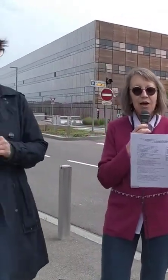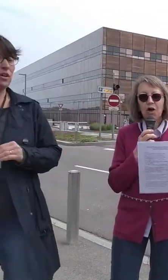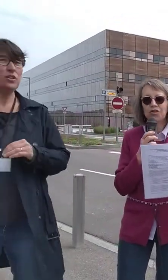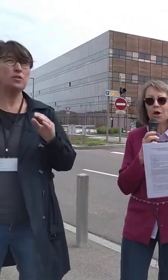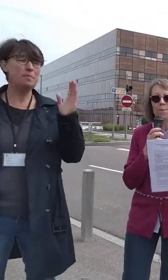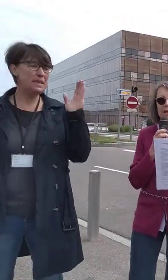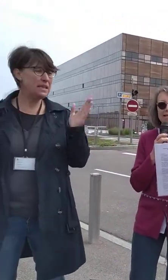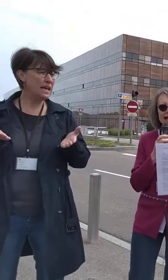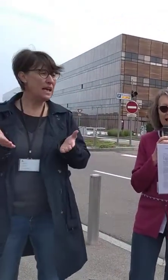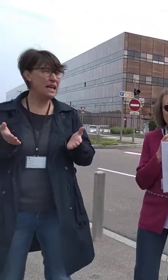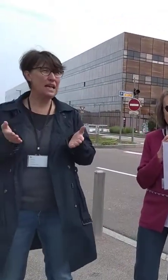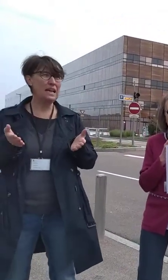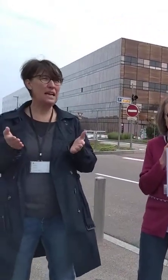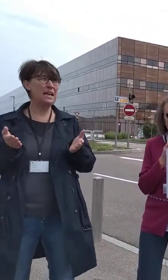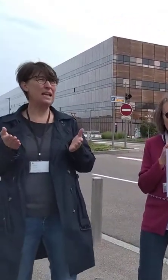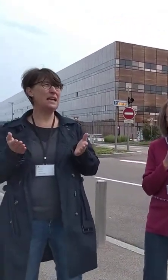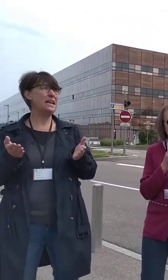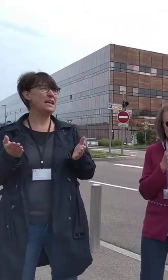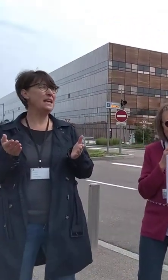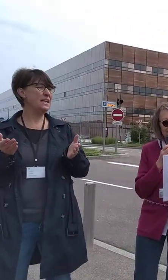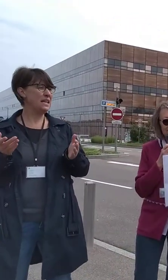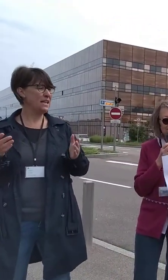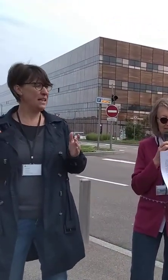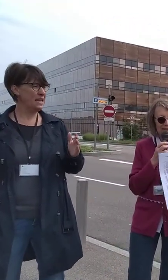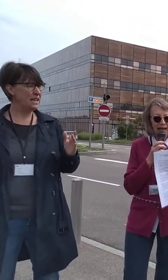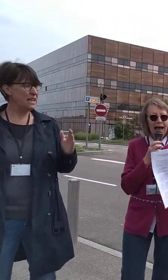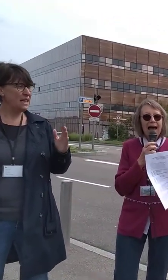C'est un grand hôpital,